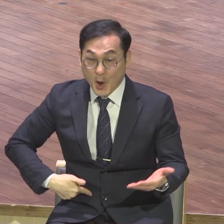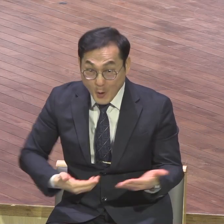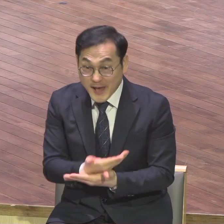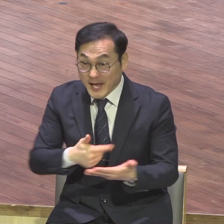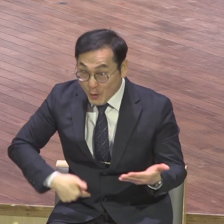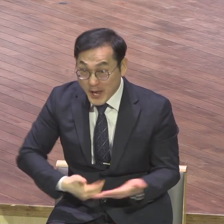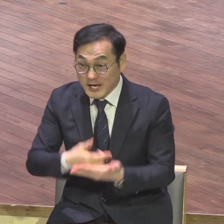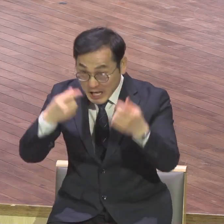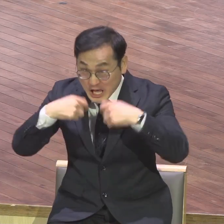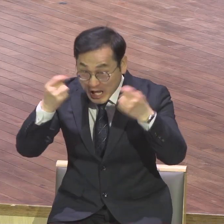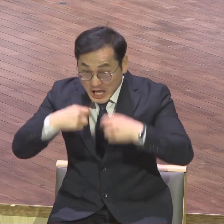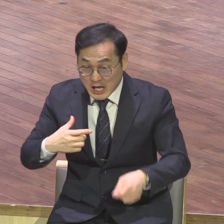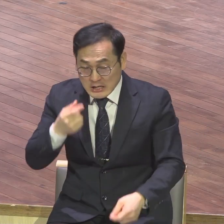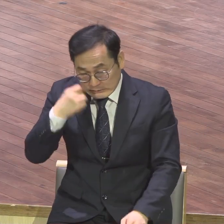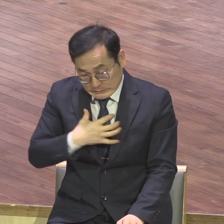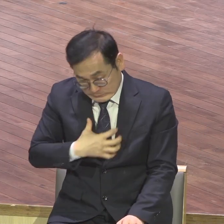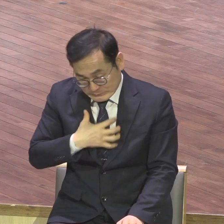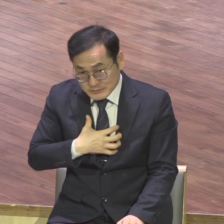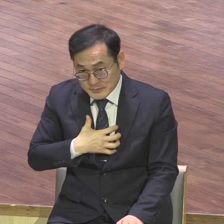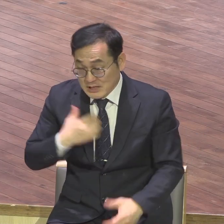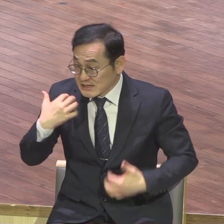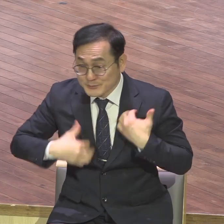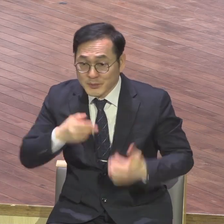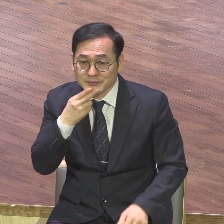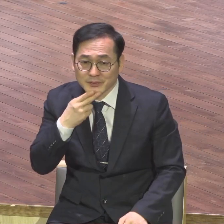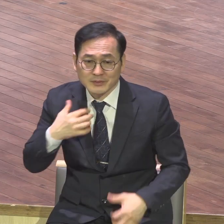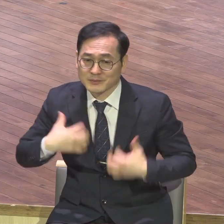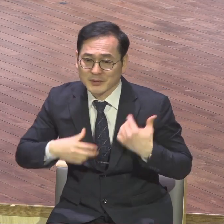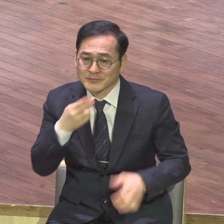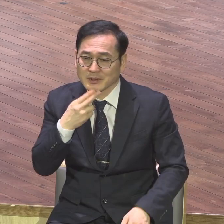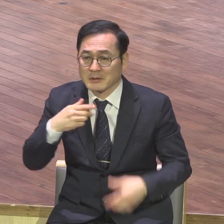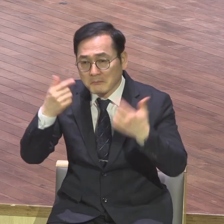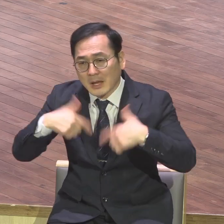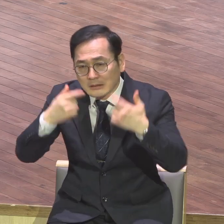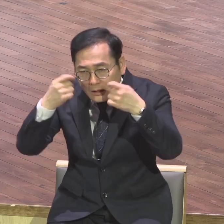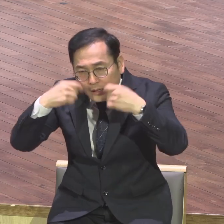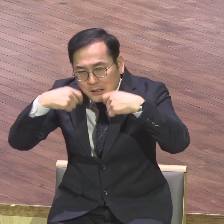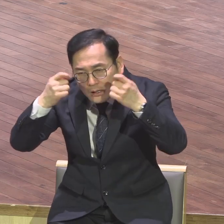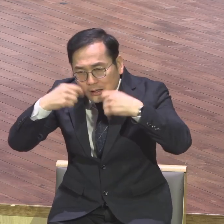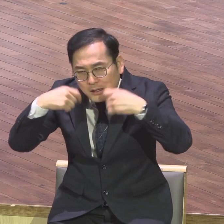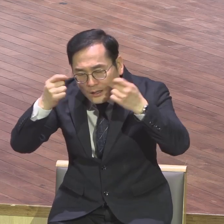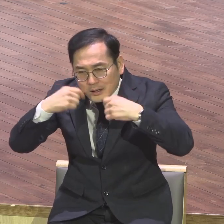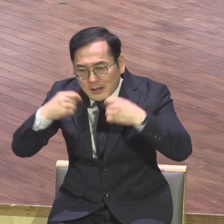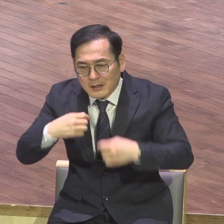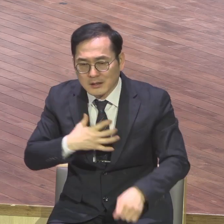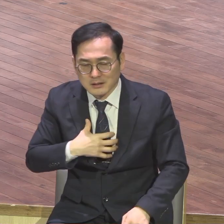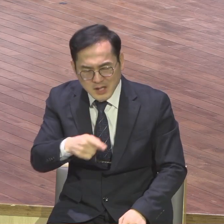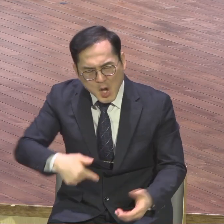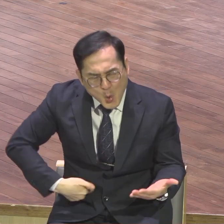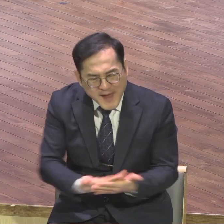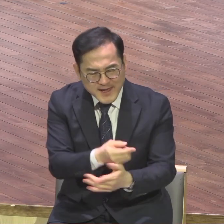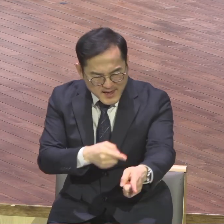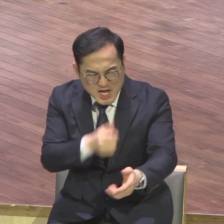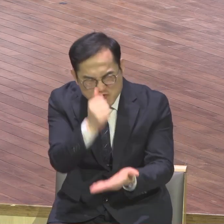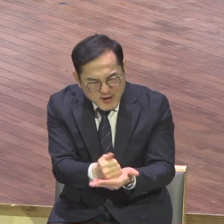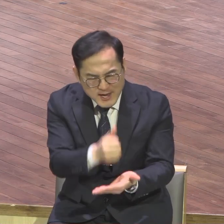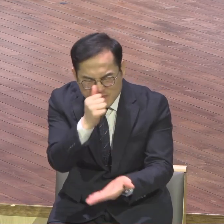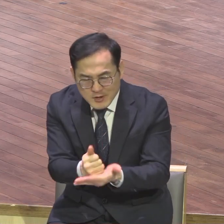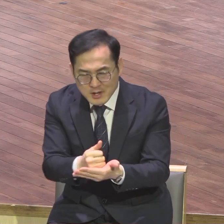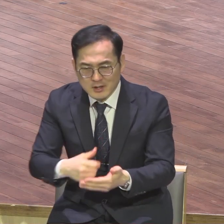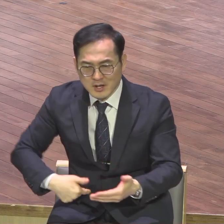회개. 감사 기쁨 누림 없어요. 회개 회개 계속 회개 회개만 강조해요.